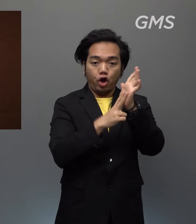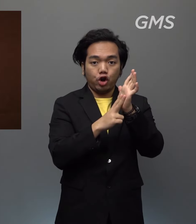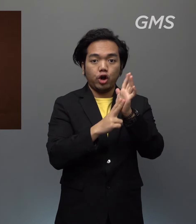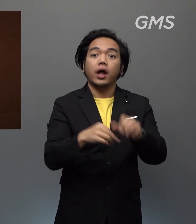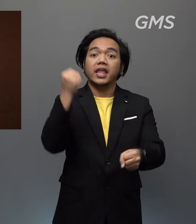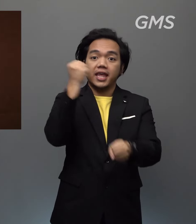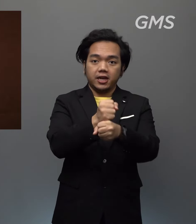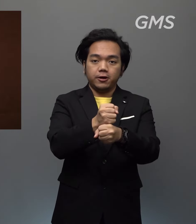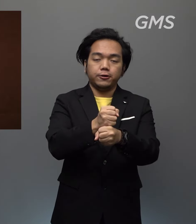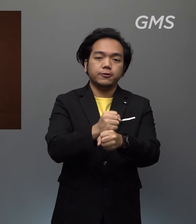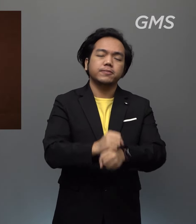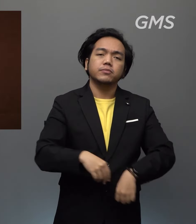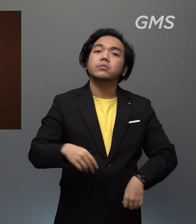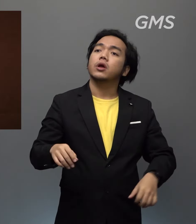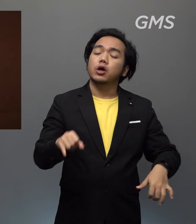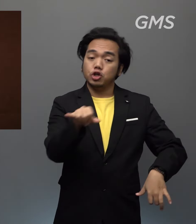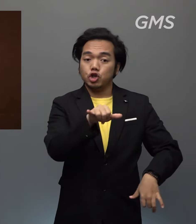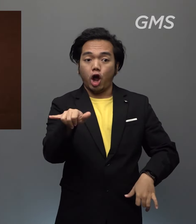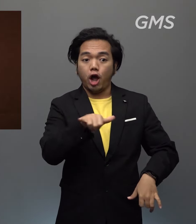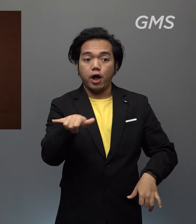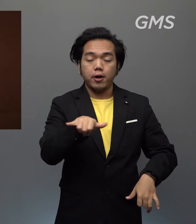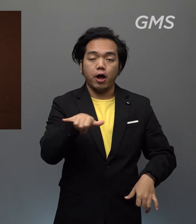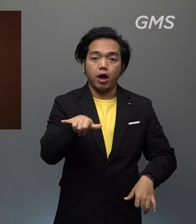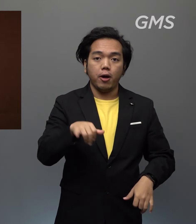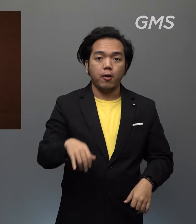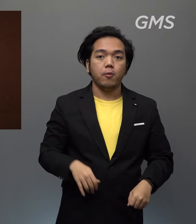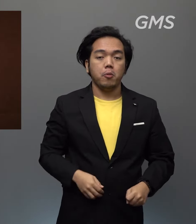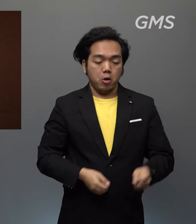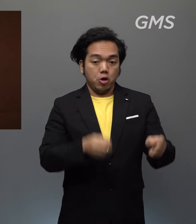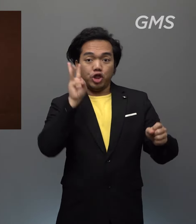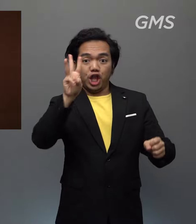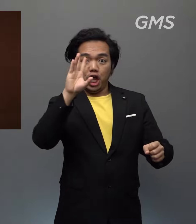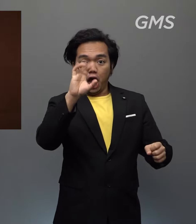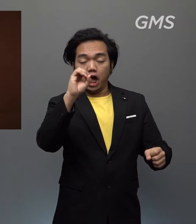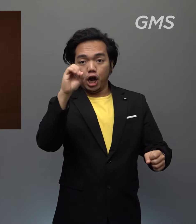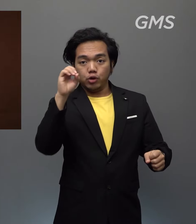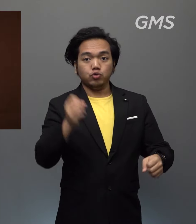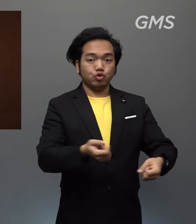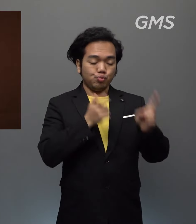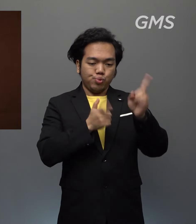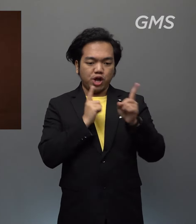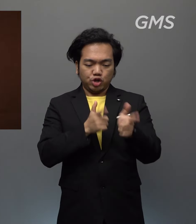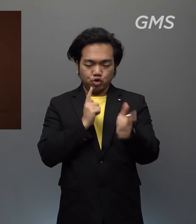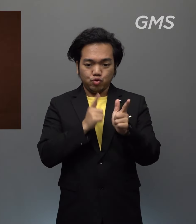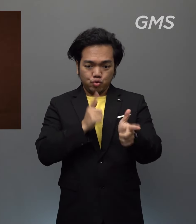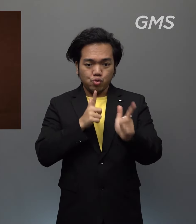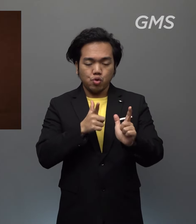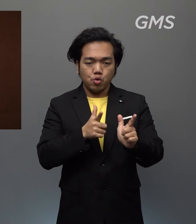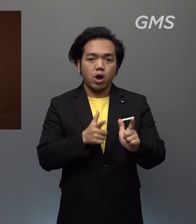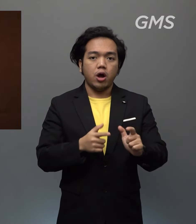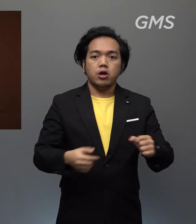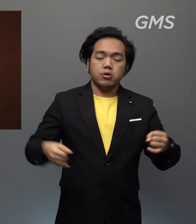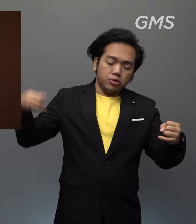300 pasukannya mengusir dan mengalahkan orang Midian yang selama ini mengintimidasi mereka, lalu